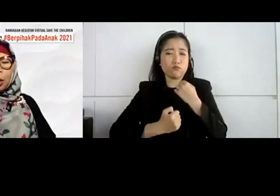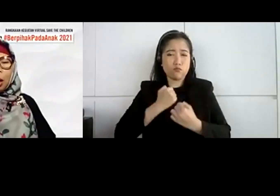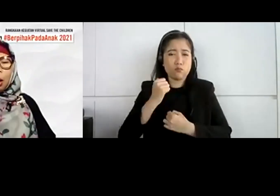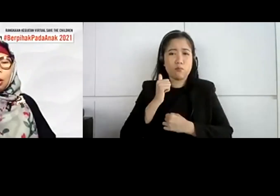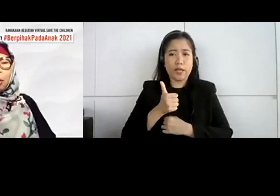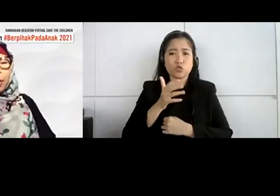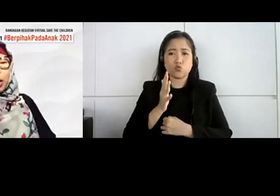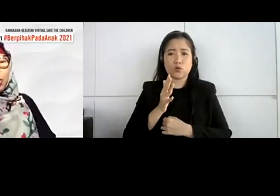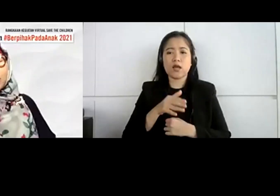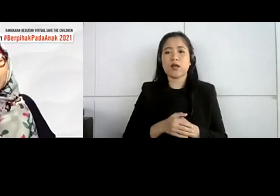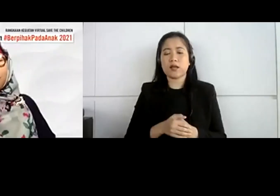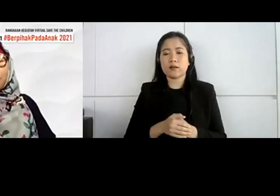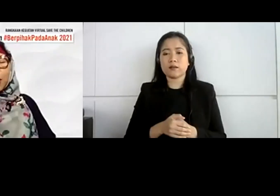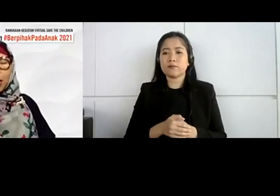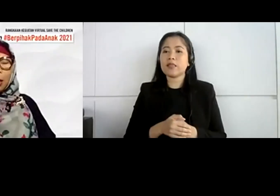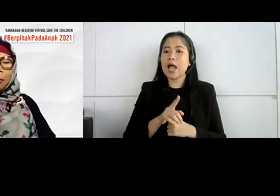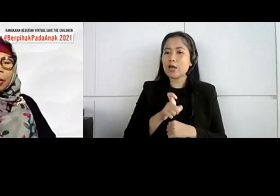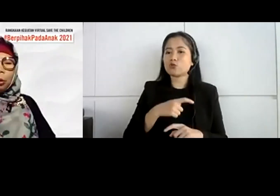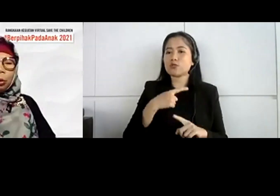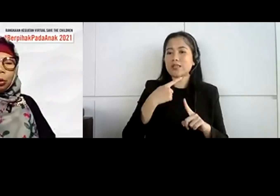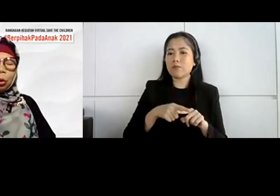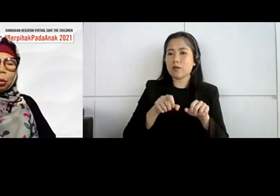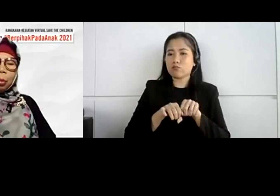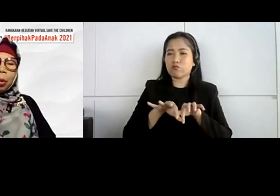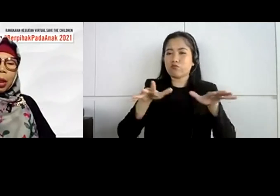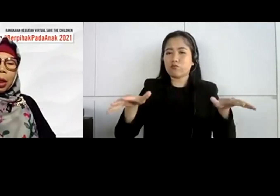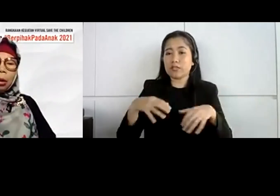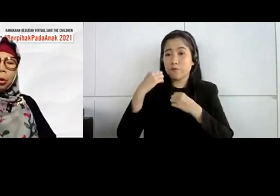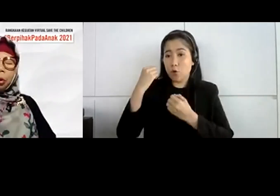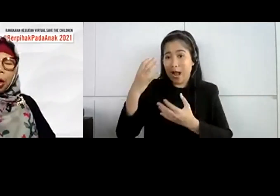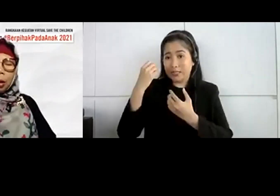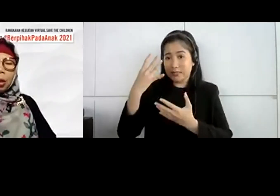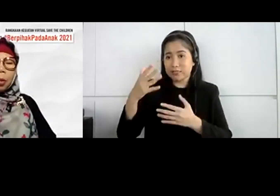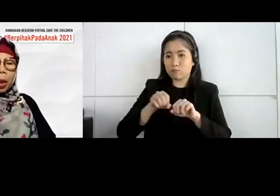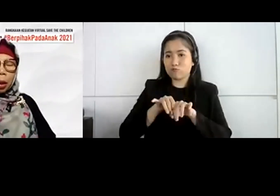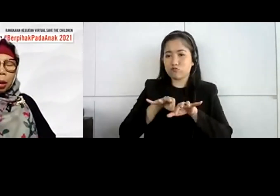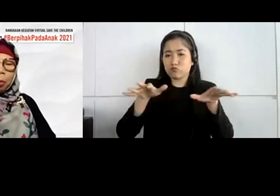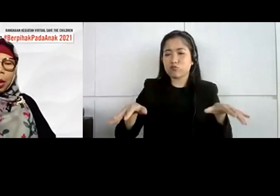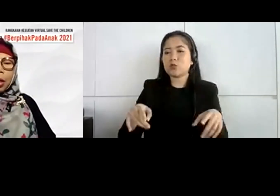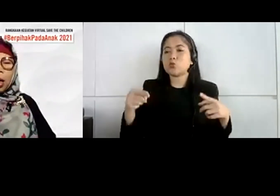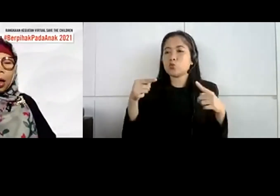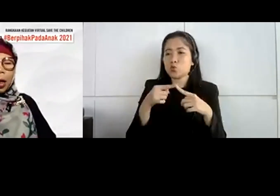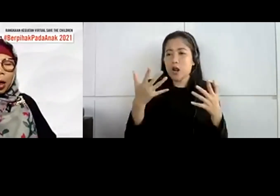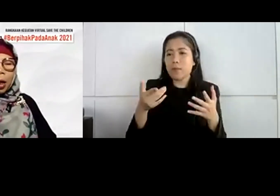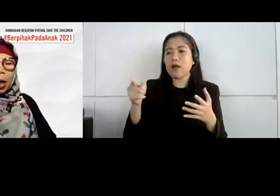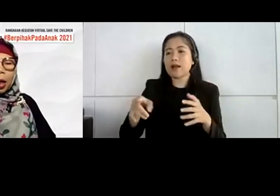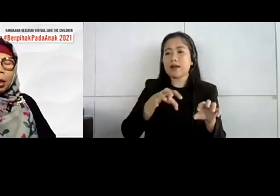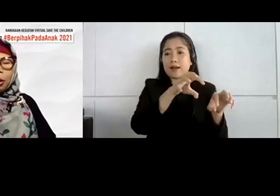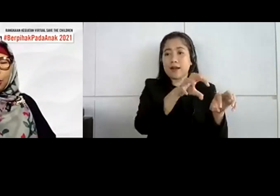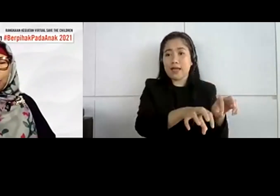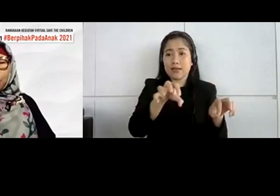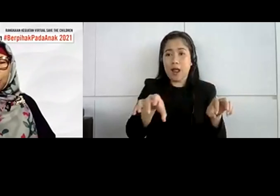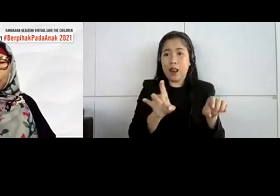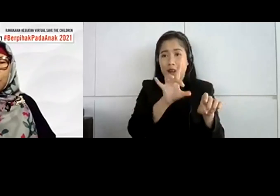harus kita perluas informasinya untuk memberikan dorongan spirit kepada daerah-daerah yang